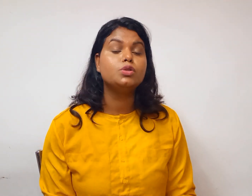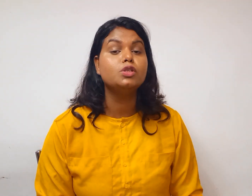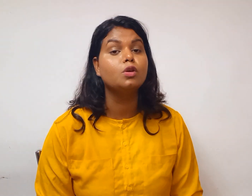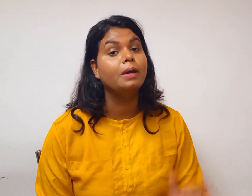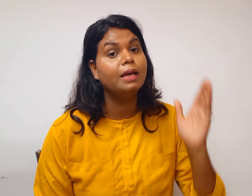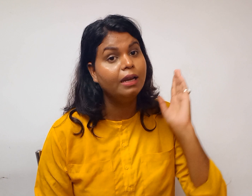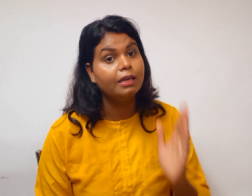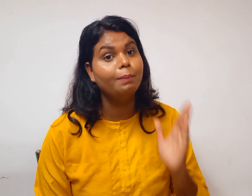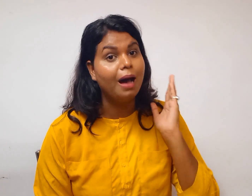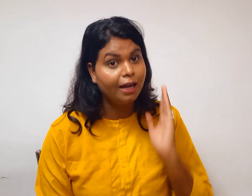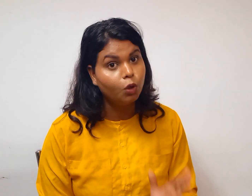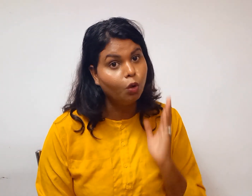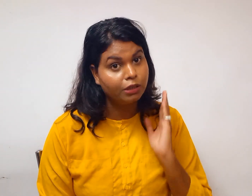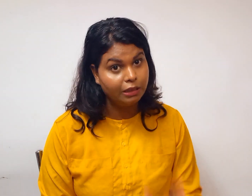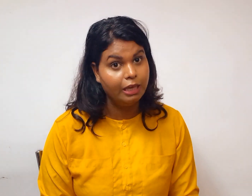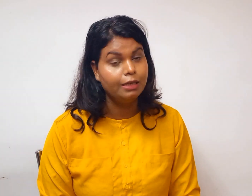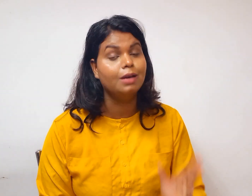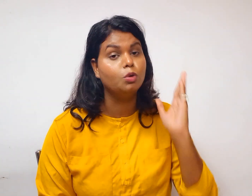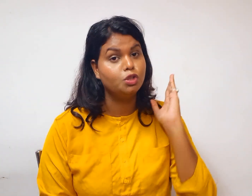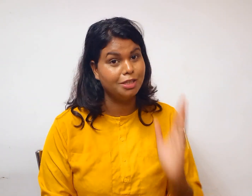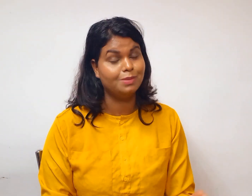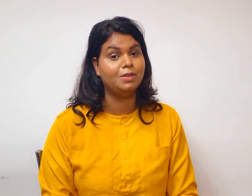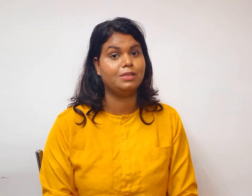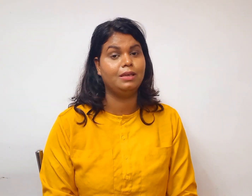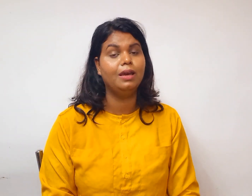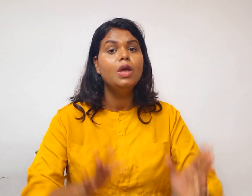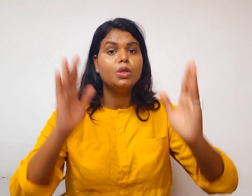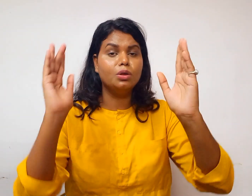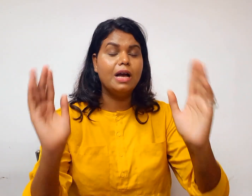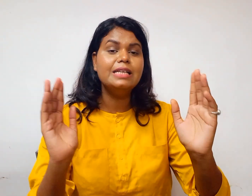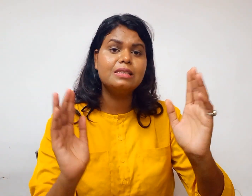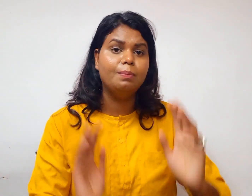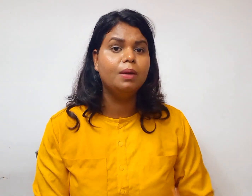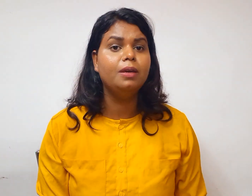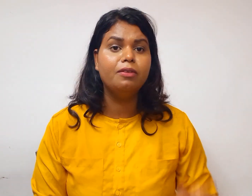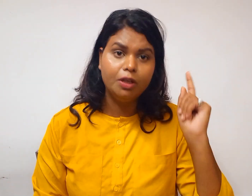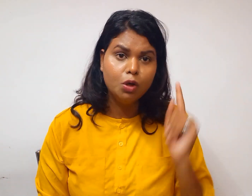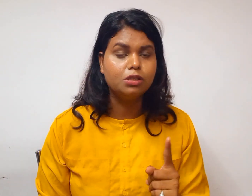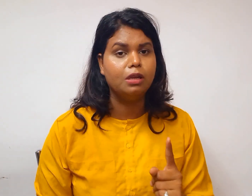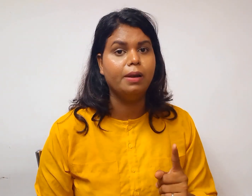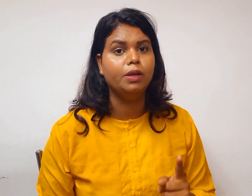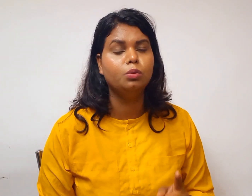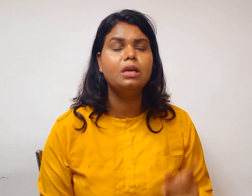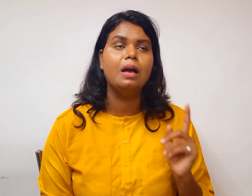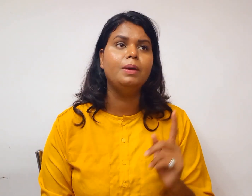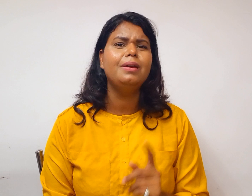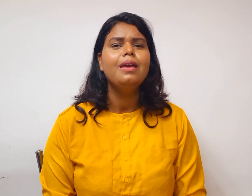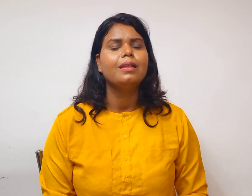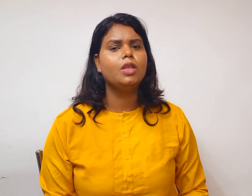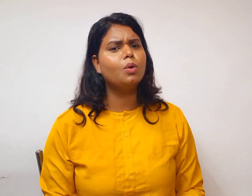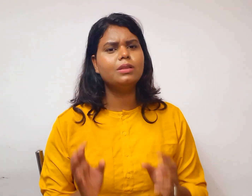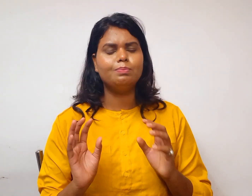चीज़ को मैंने घर के बाहर ही खोल के देख लिया, वो चीज़ मिसिंग है। तो गाइस कभी भी ये वीडियो इसलिए बना रही हूँ कि कभी भी देखो